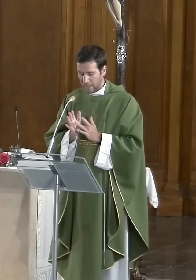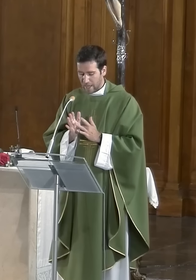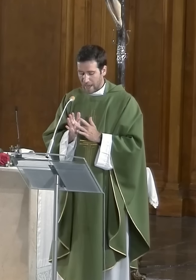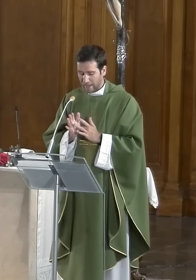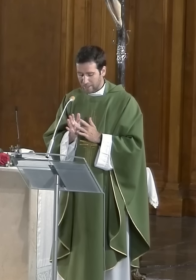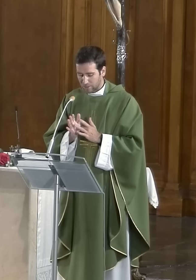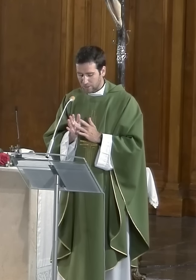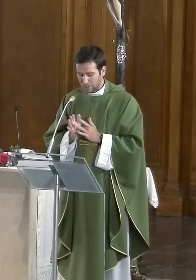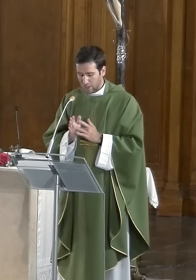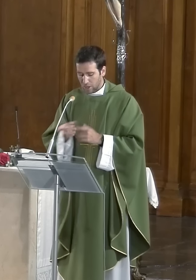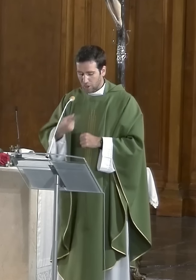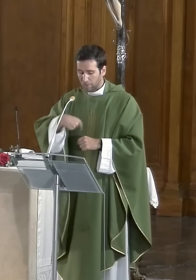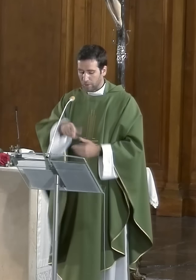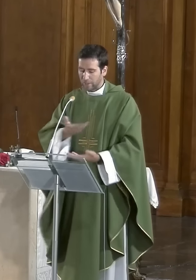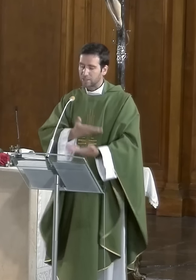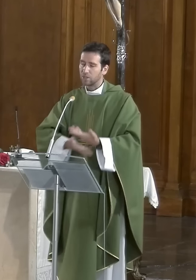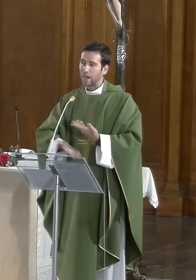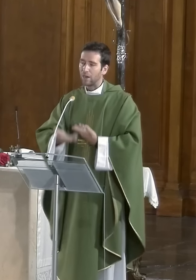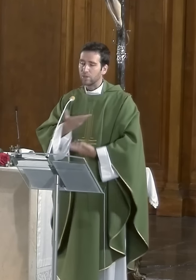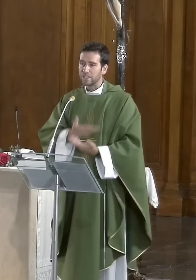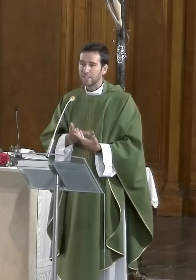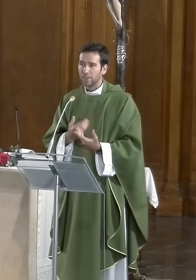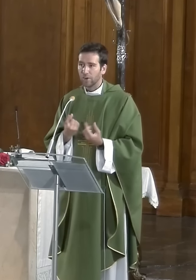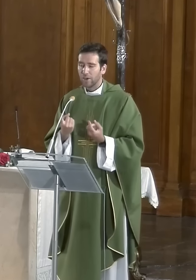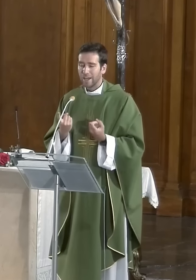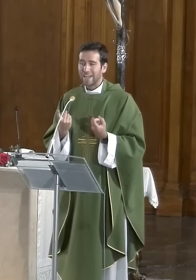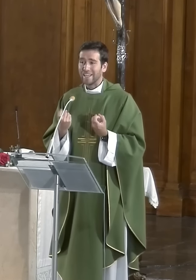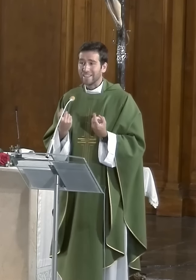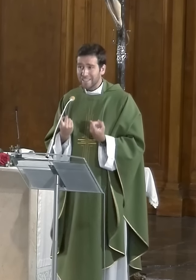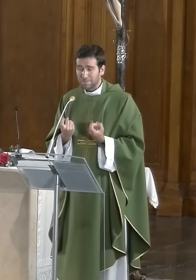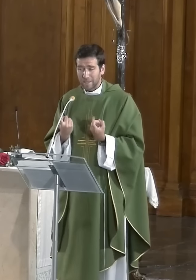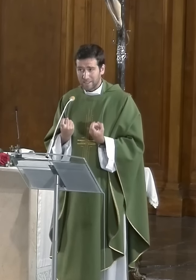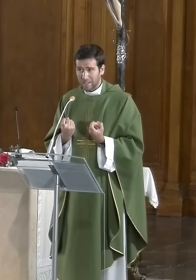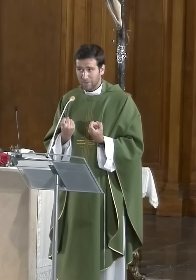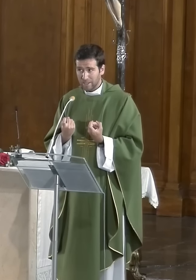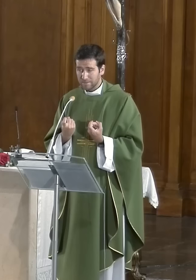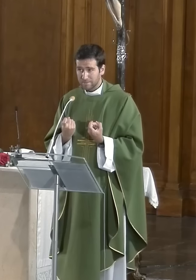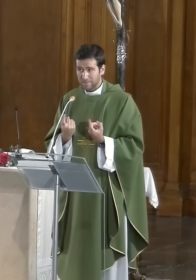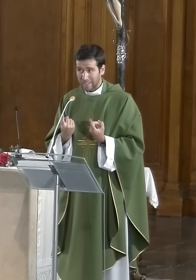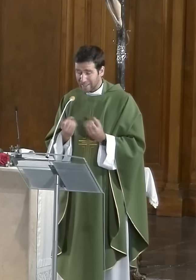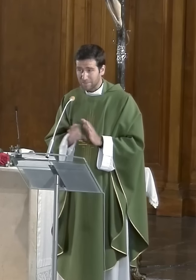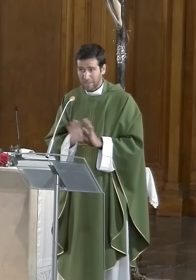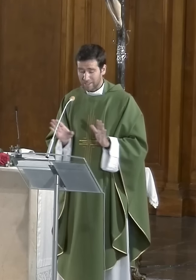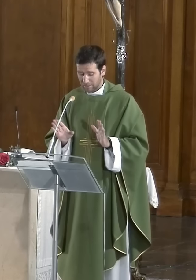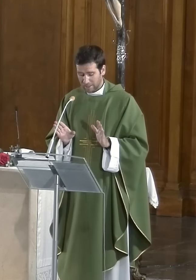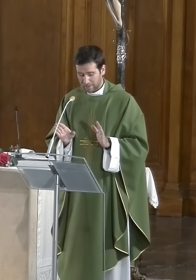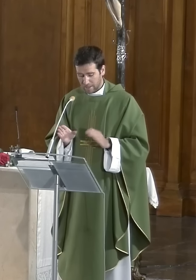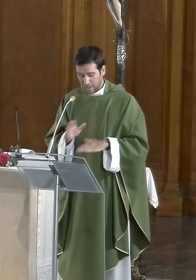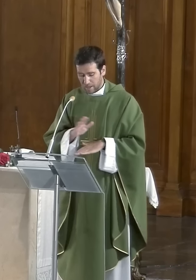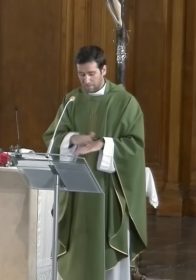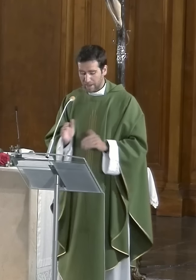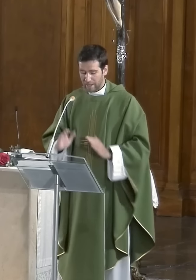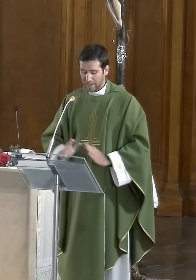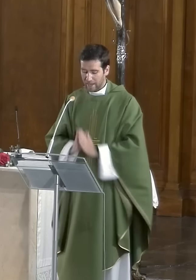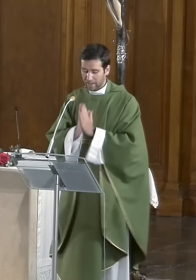a Jesús como nuestro auxilio indispensable, indispensable para llegar a